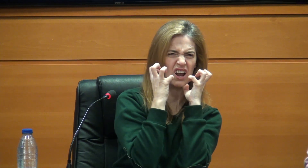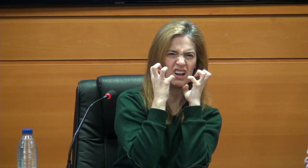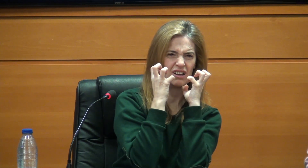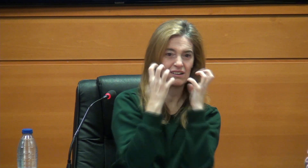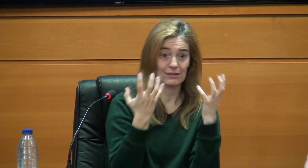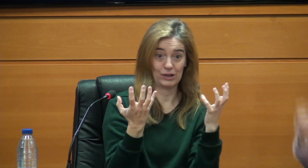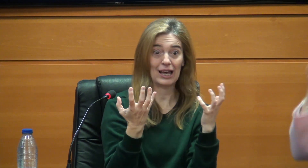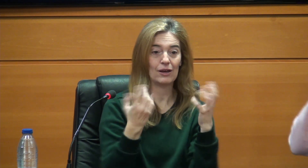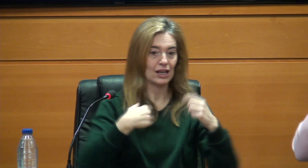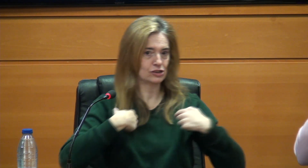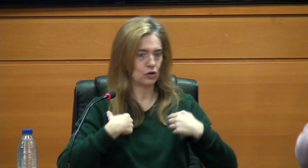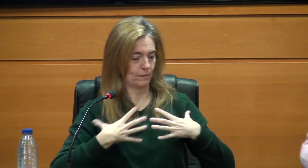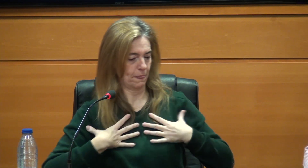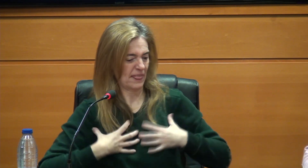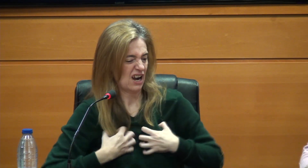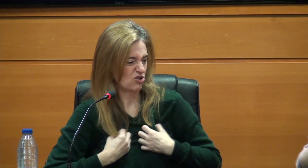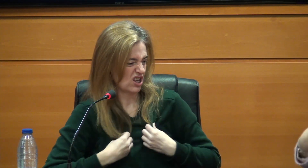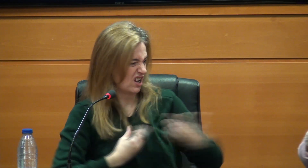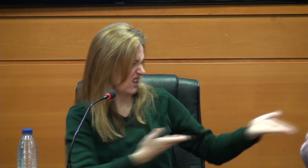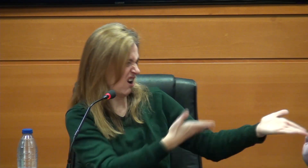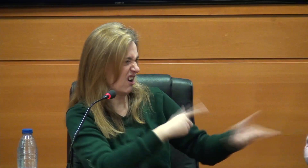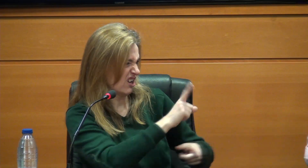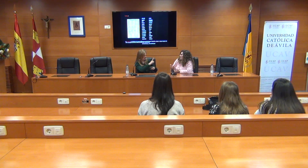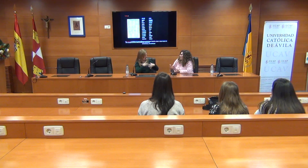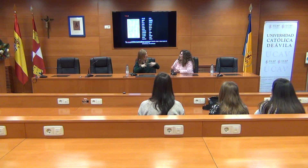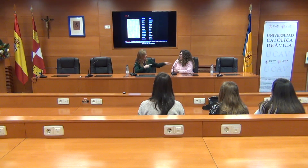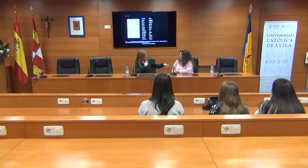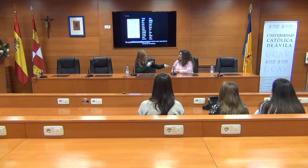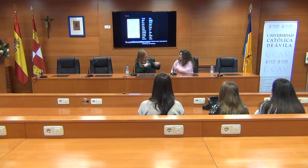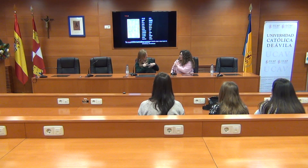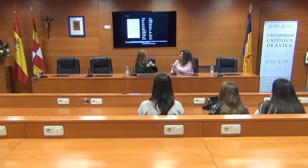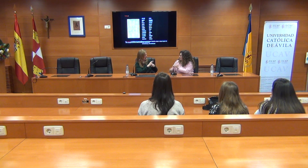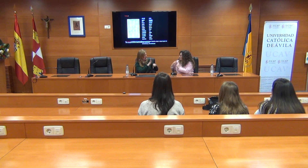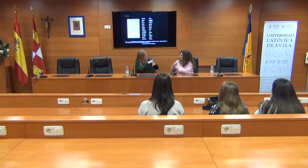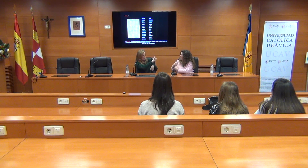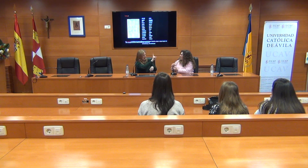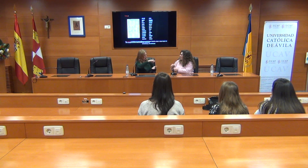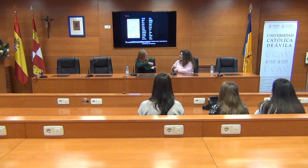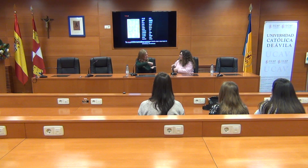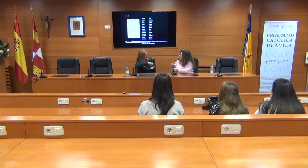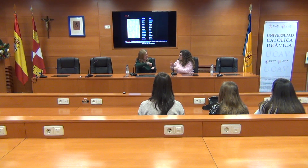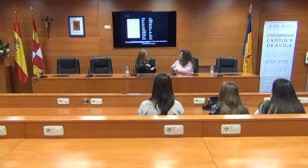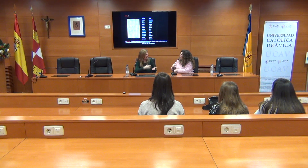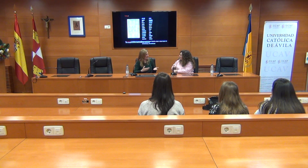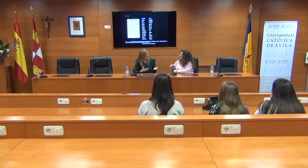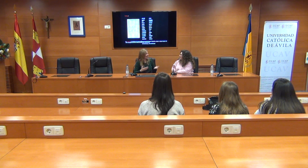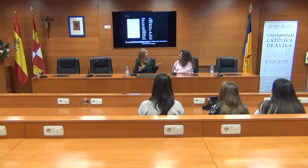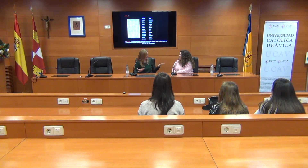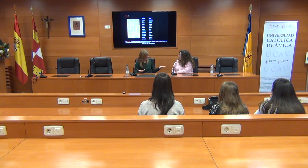tú estás arrugada Yo tengo la ropa arrugada Tú tienes la ropa arrugada porque no planchas